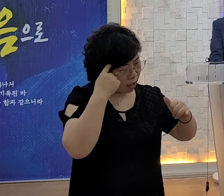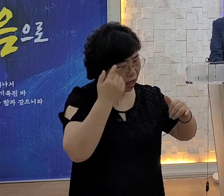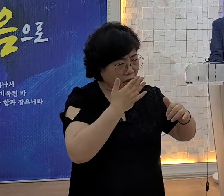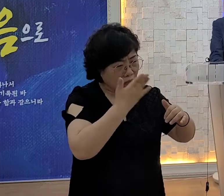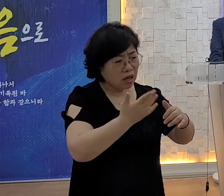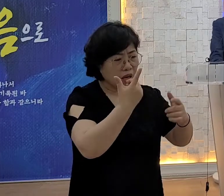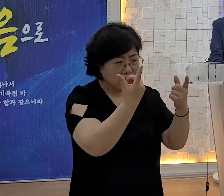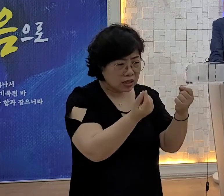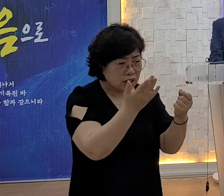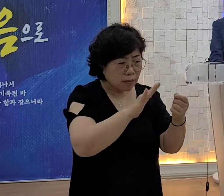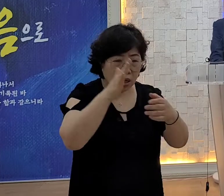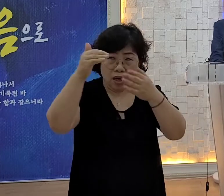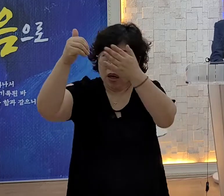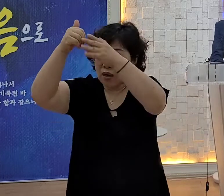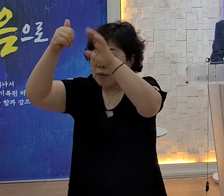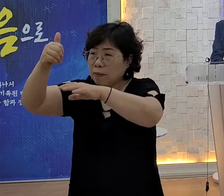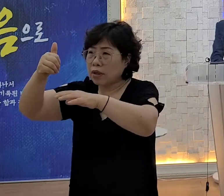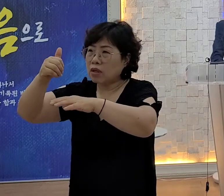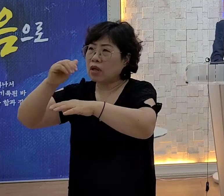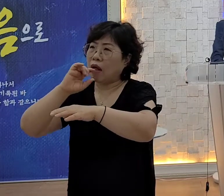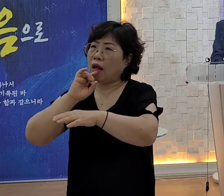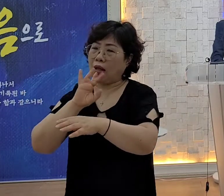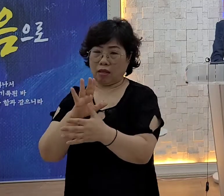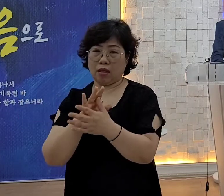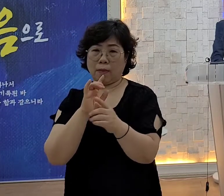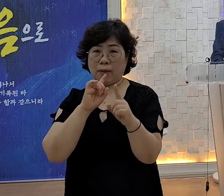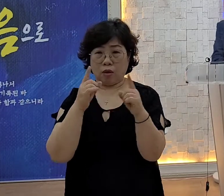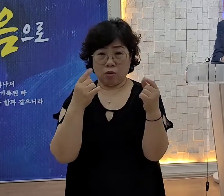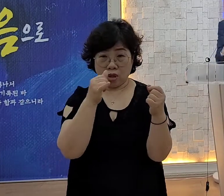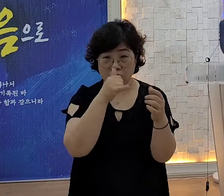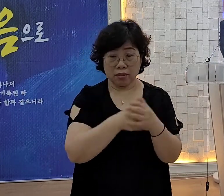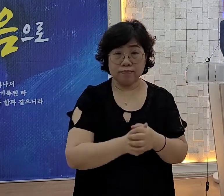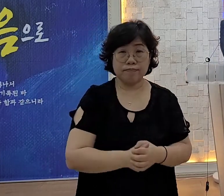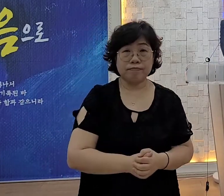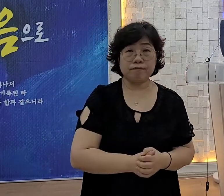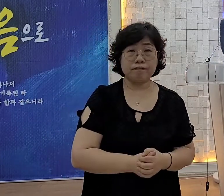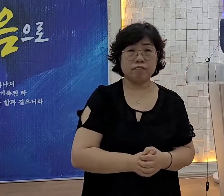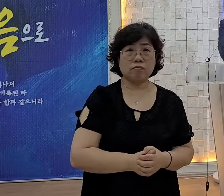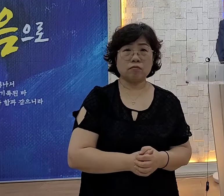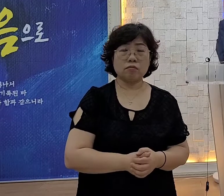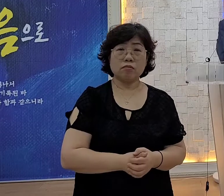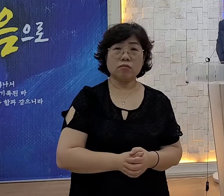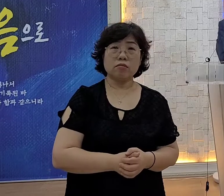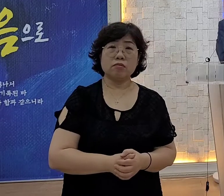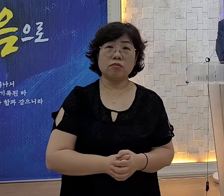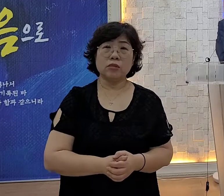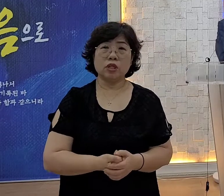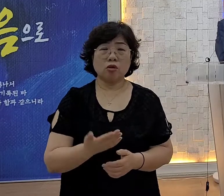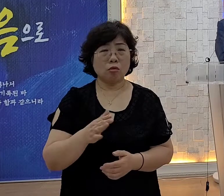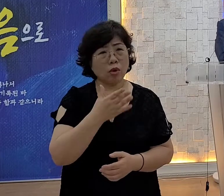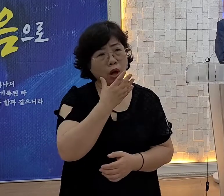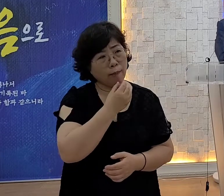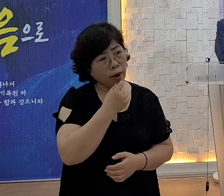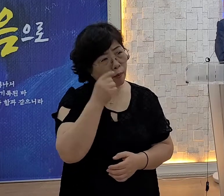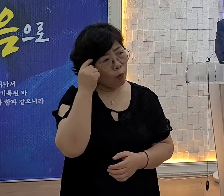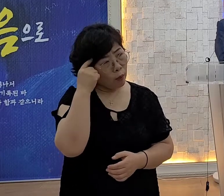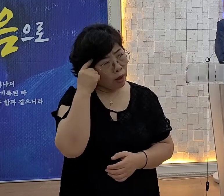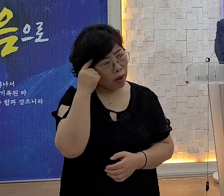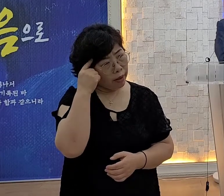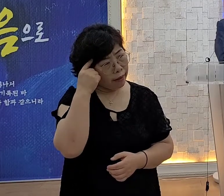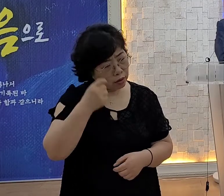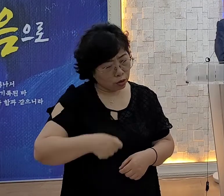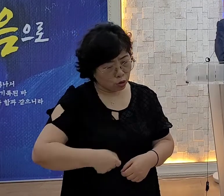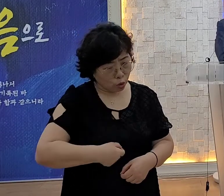거예요. 자, 그러면 우리가 질문하게 됩니다. 그러면 아브라함이 도대체 그가 무엇으로 어렵다함을